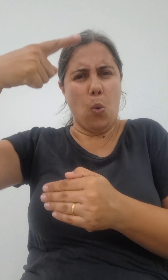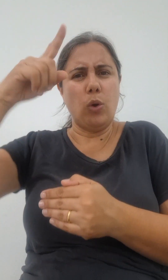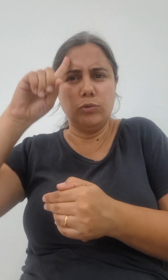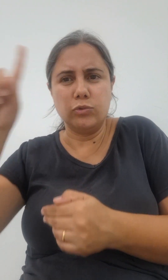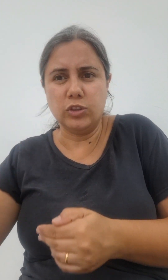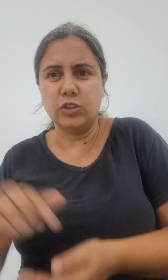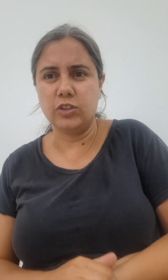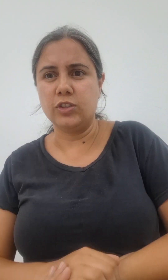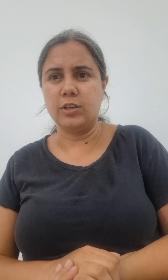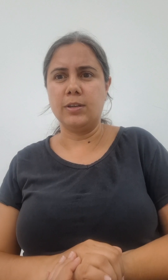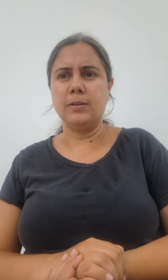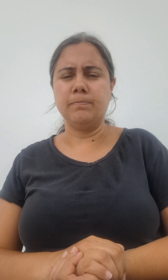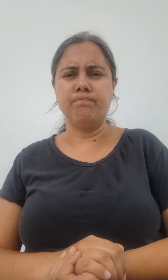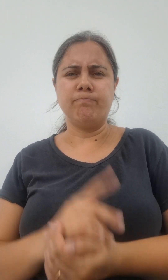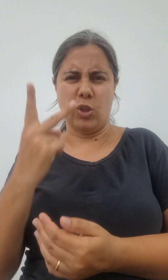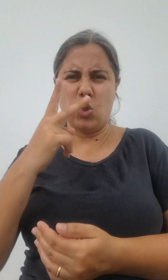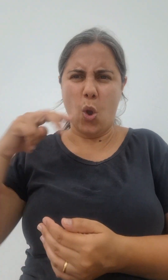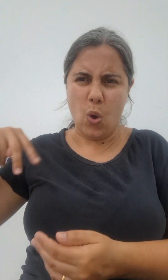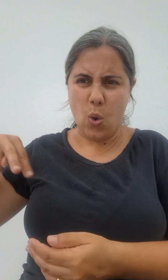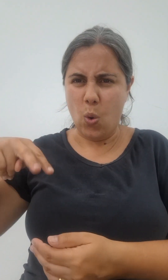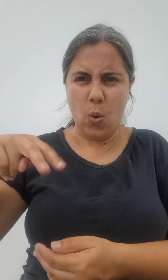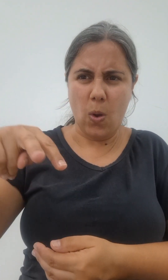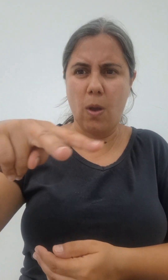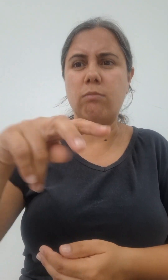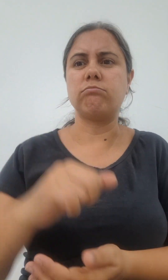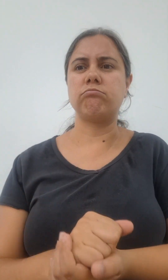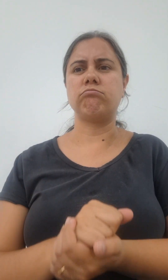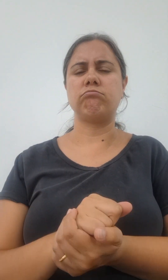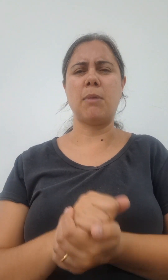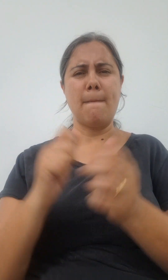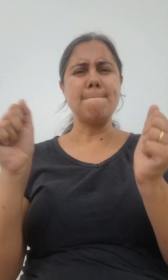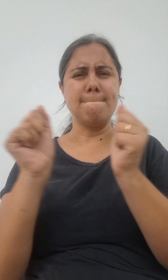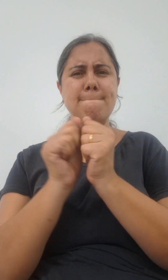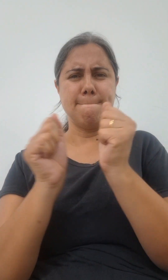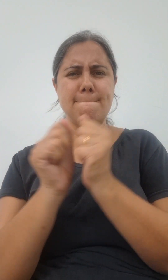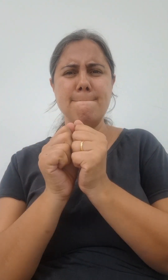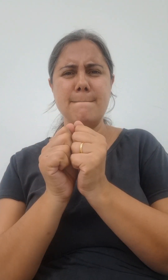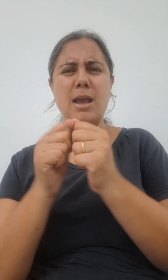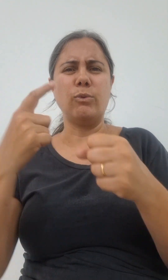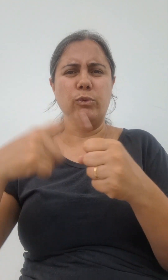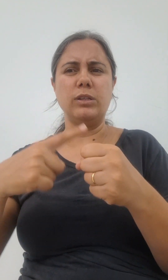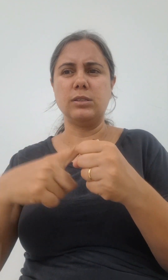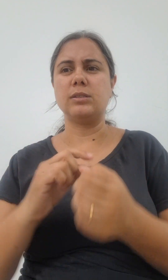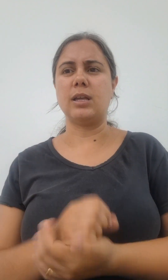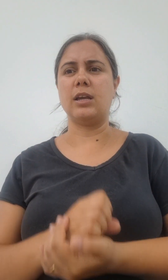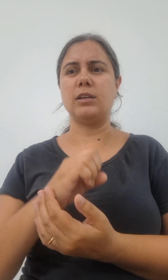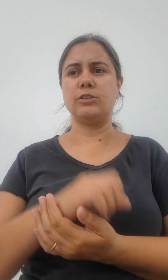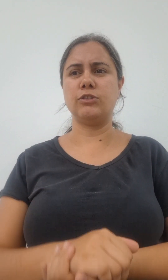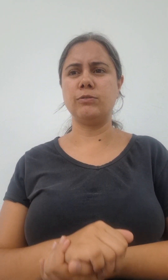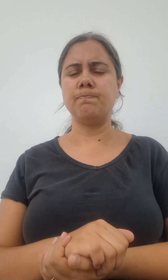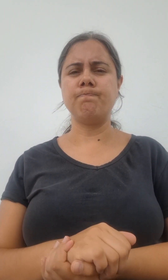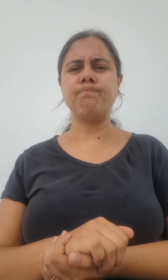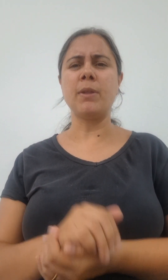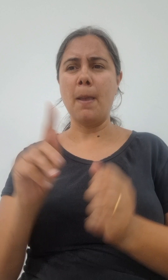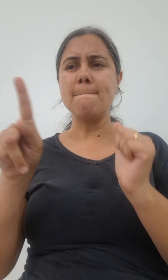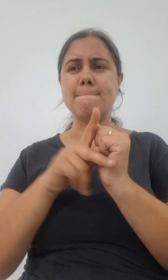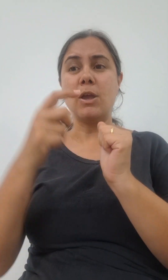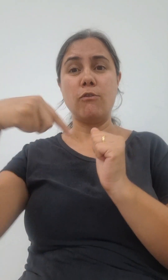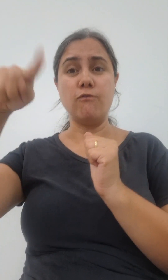Lá em Atos 10, capítulo 10, versículo 9, fala que no outro dia, indo eles caminho, estando junto,